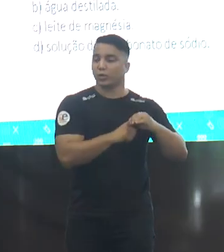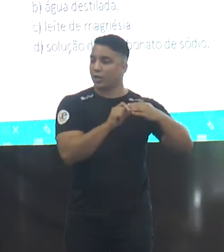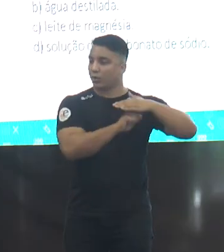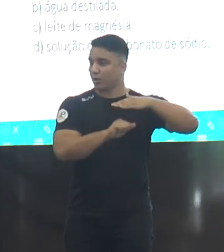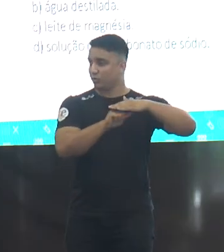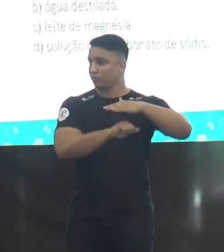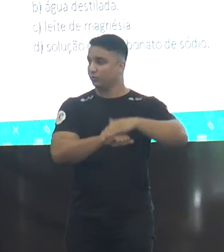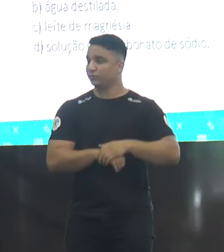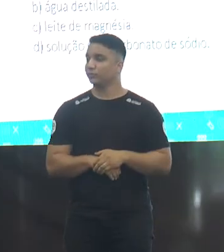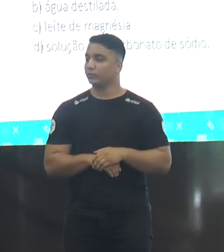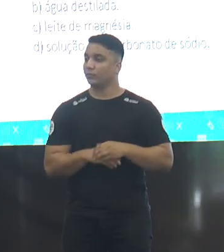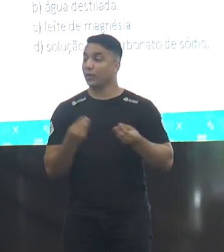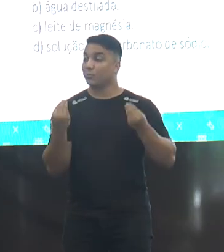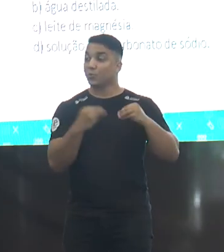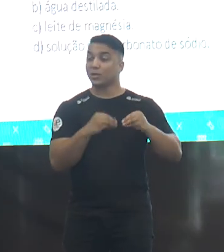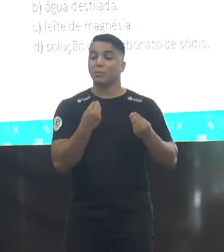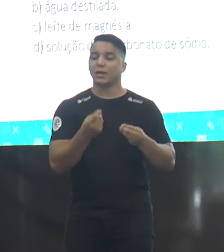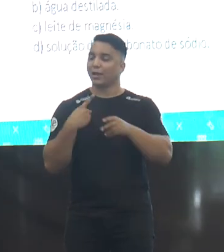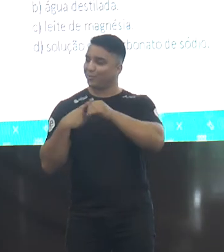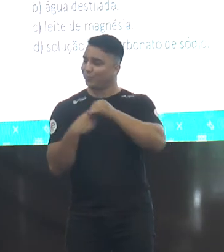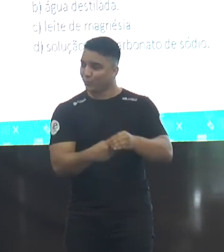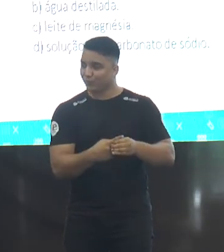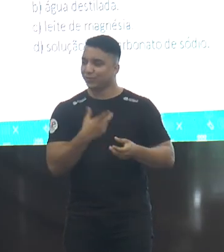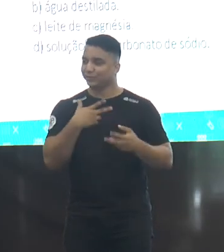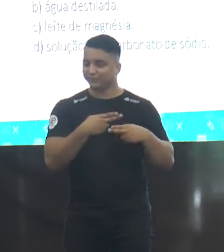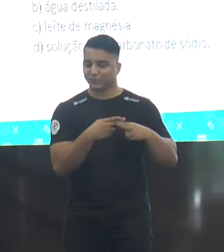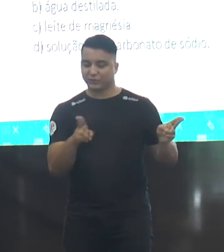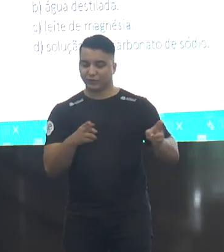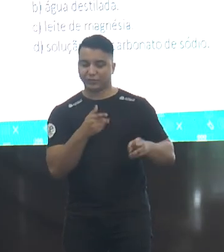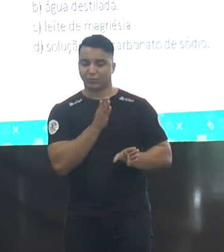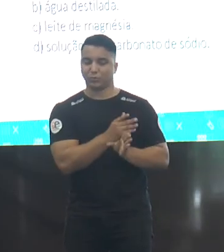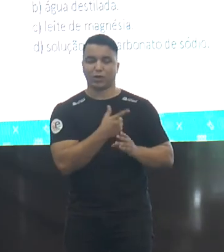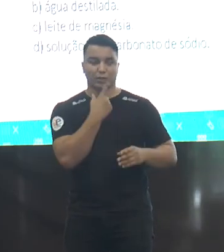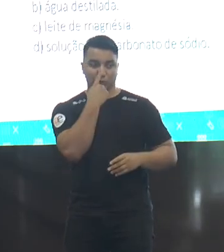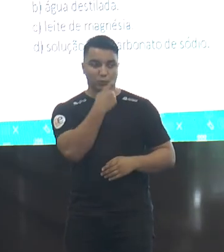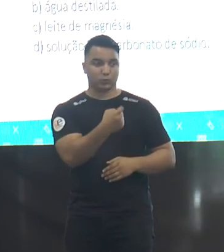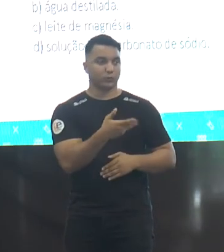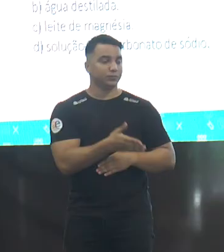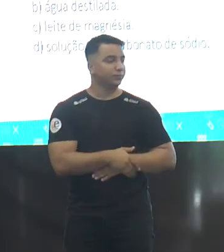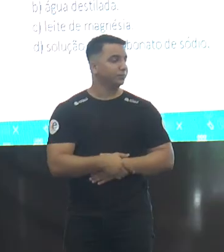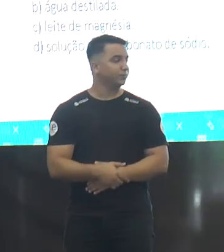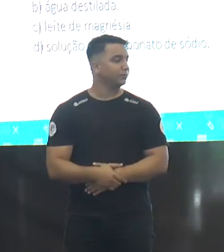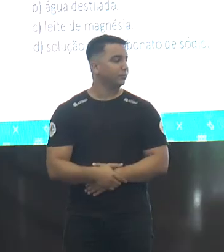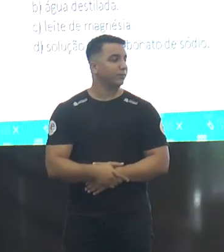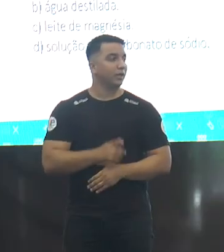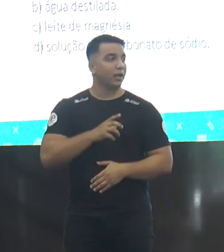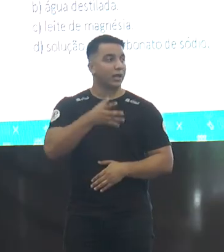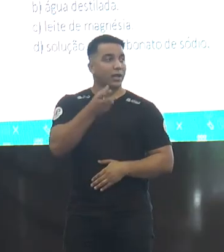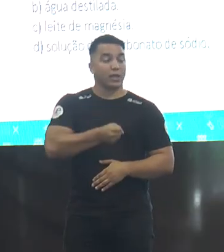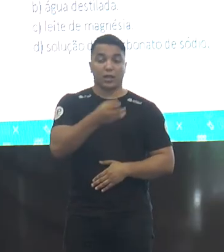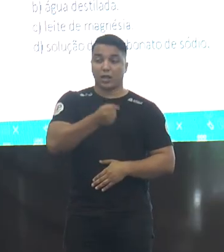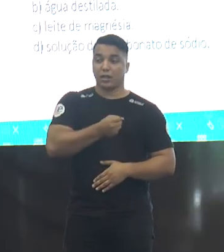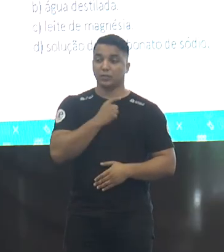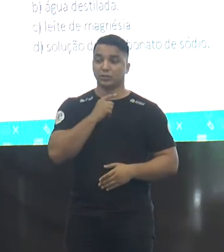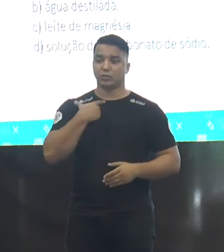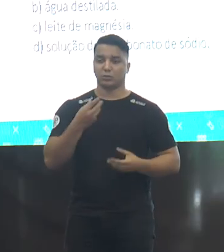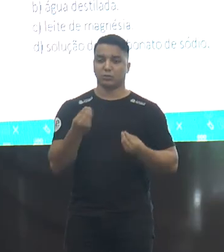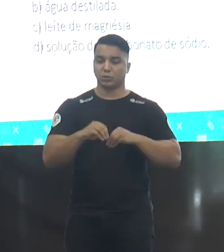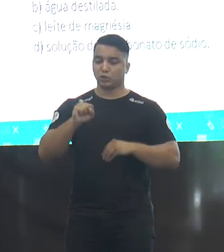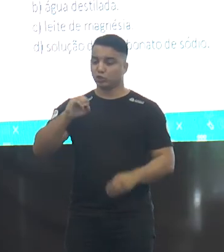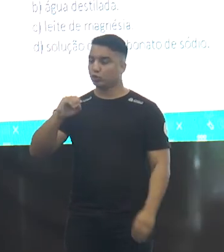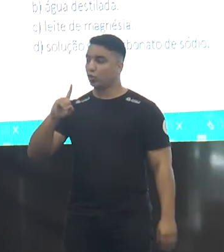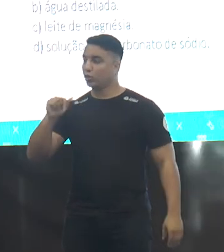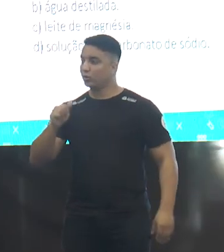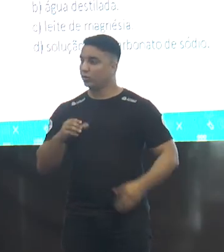Então botaram isso daí para disfarçar o leite estragado. Era o leite estragado e você botando soda